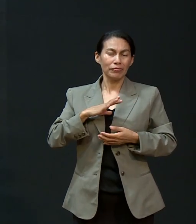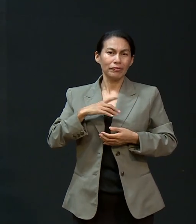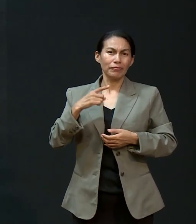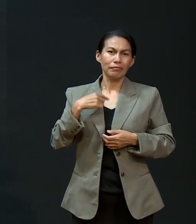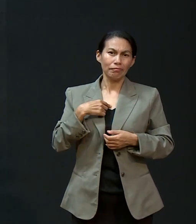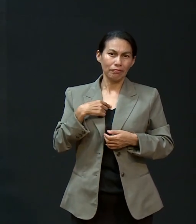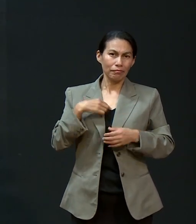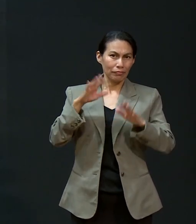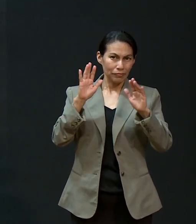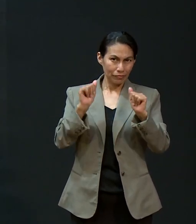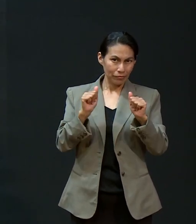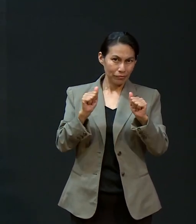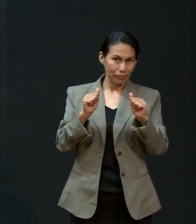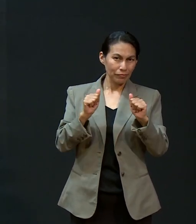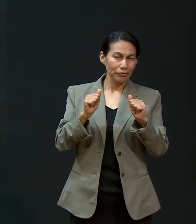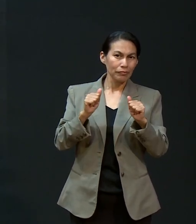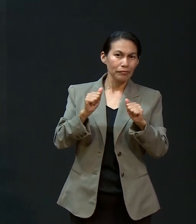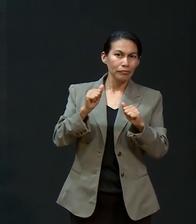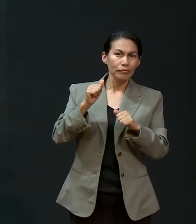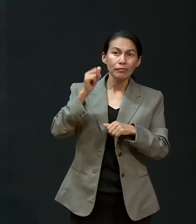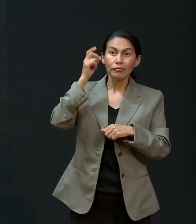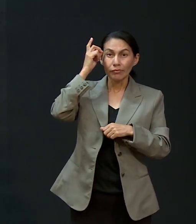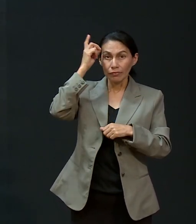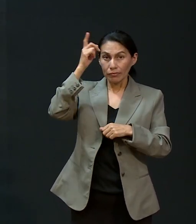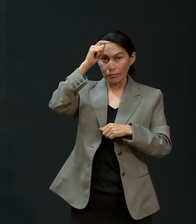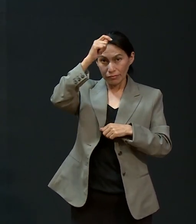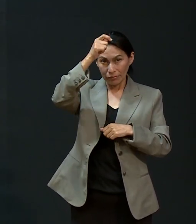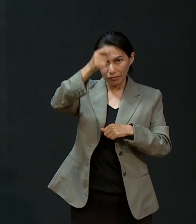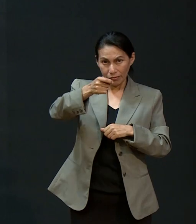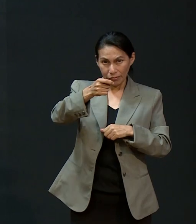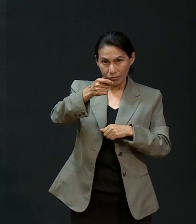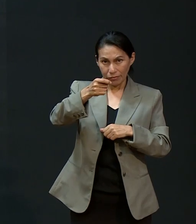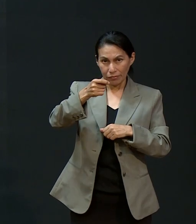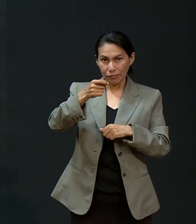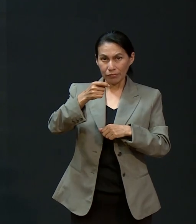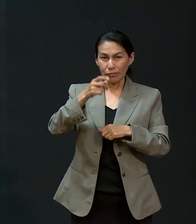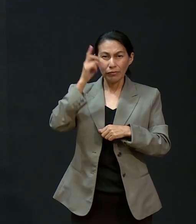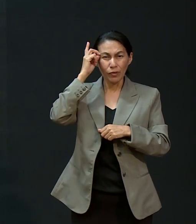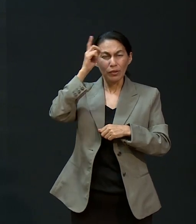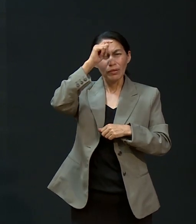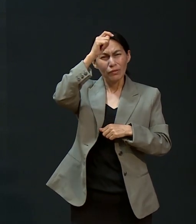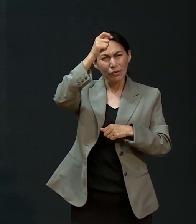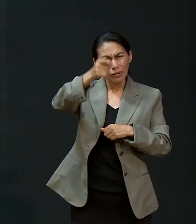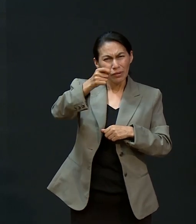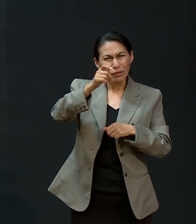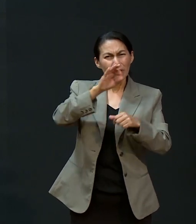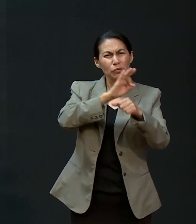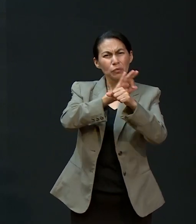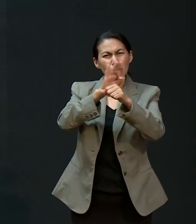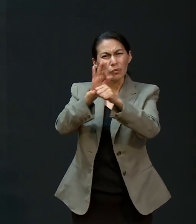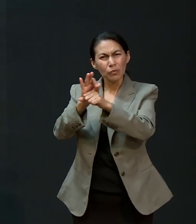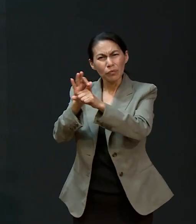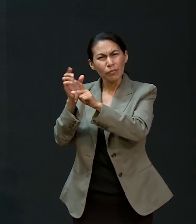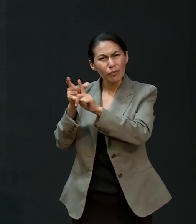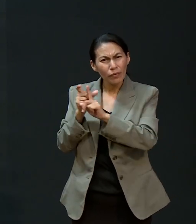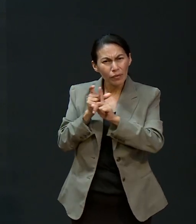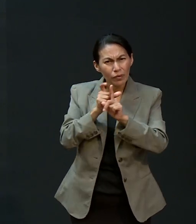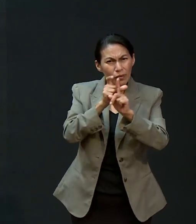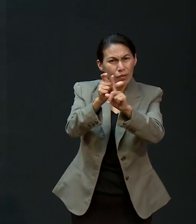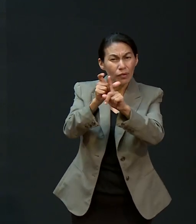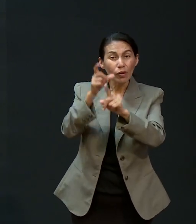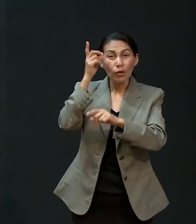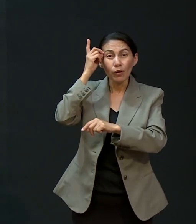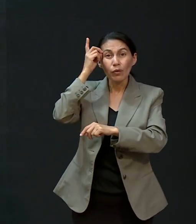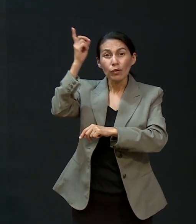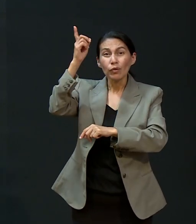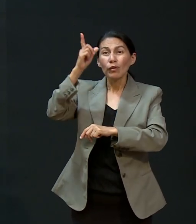hay esperanza. Yo me despido con la bendición que solo Dios sabe darte. Dios